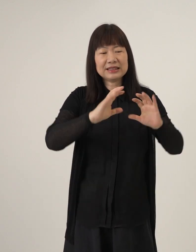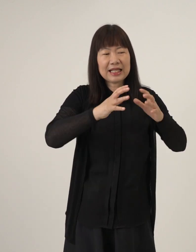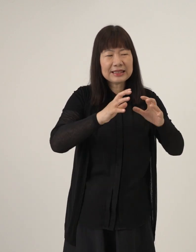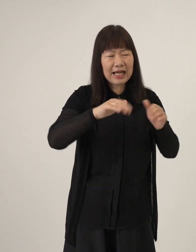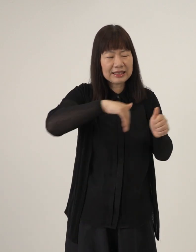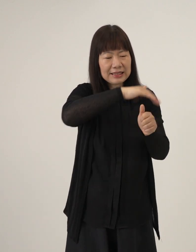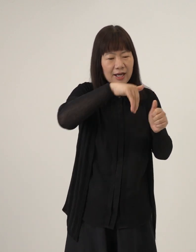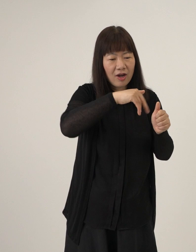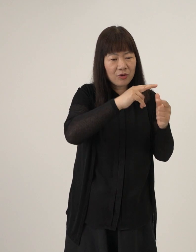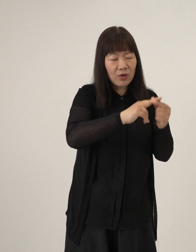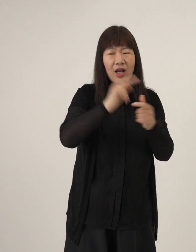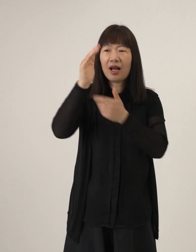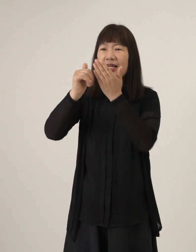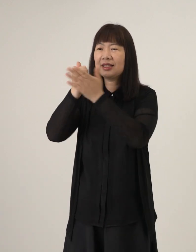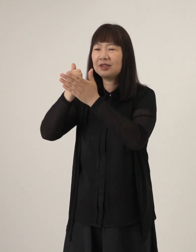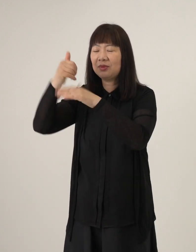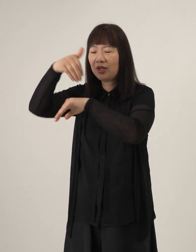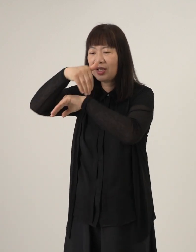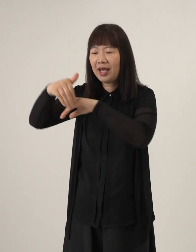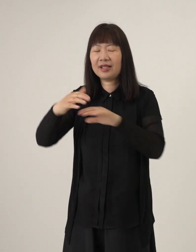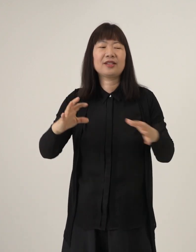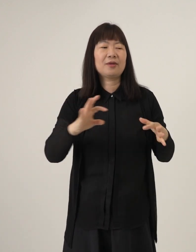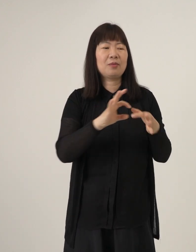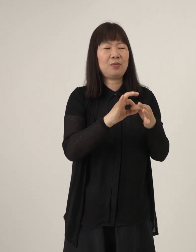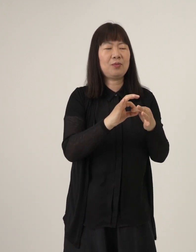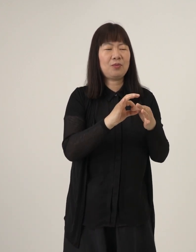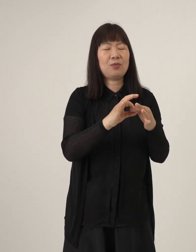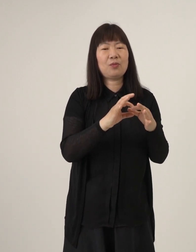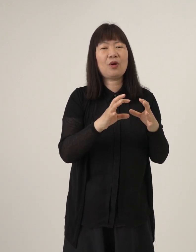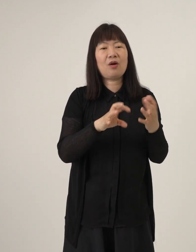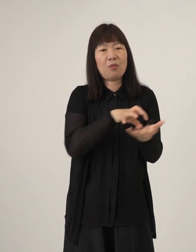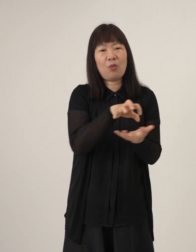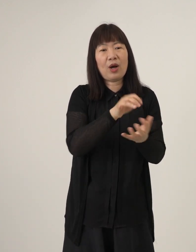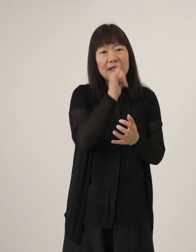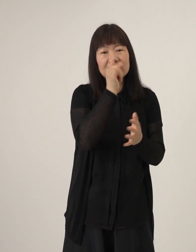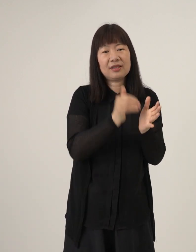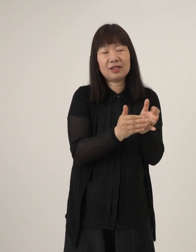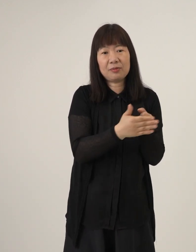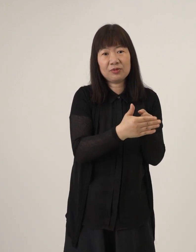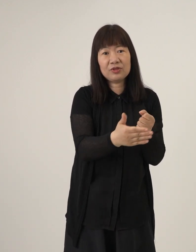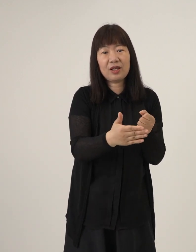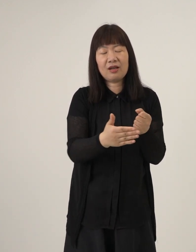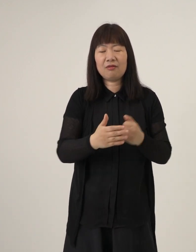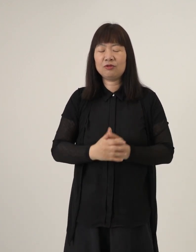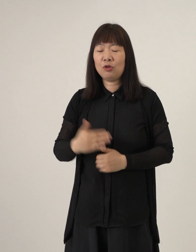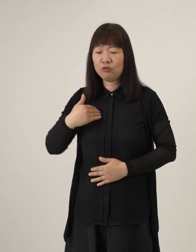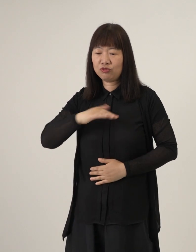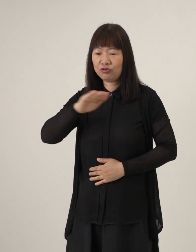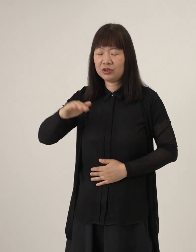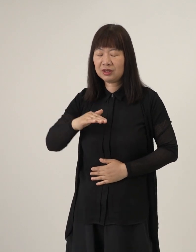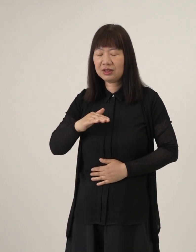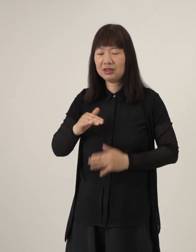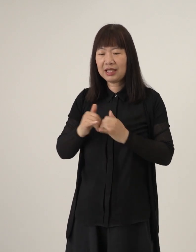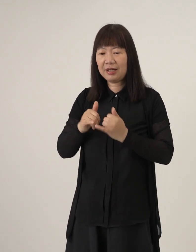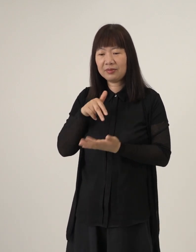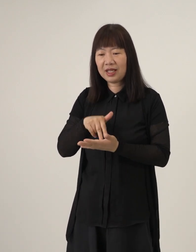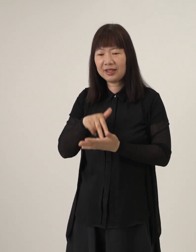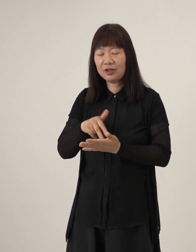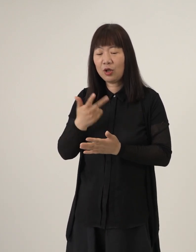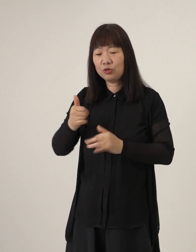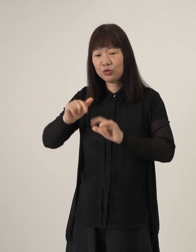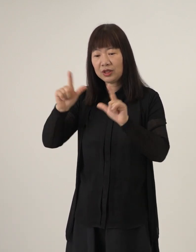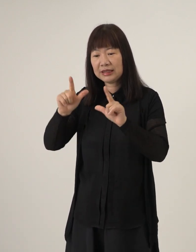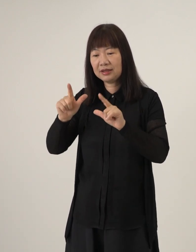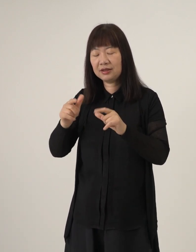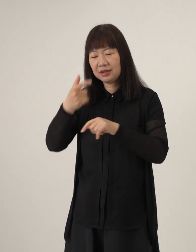우리는 나름대로 어쨌든 주일은 우리가 예배드리고 또 팀 모임